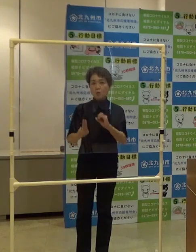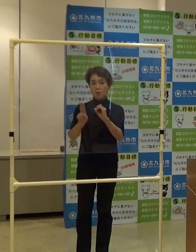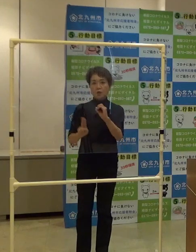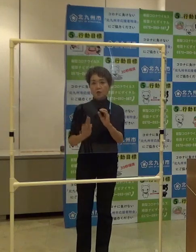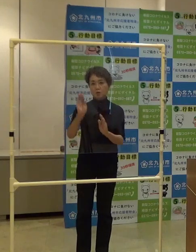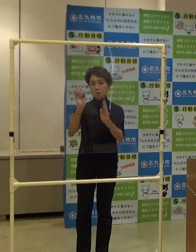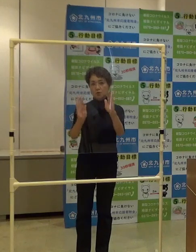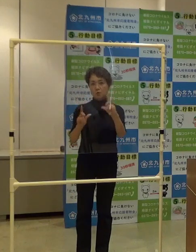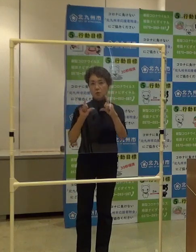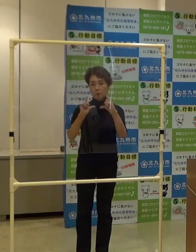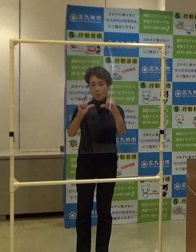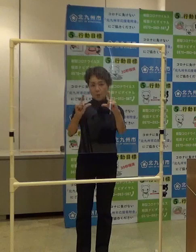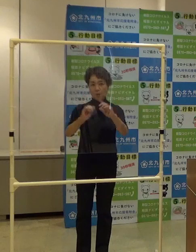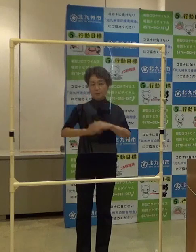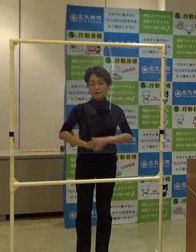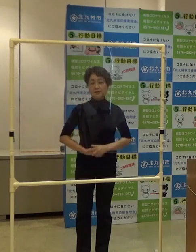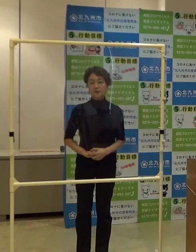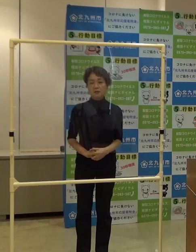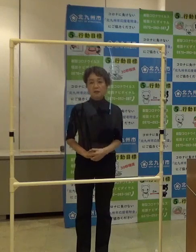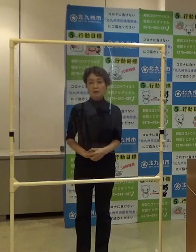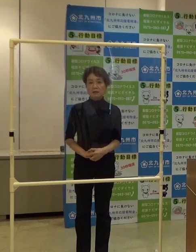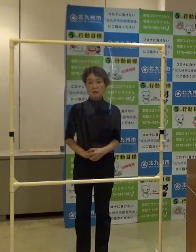てご報告であります。